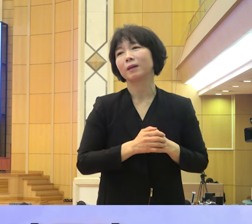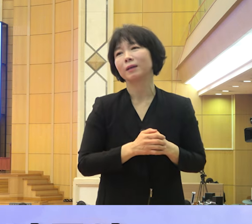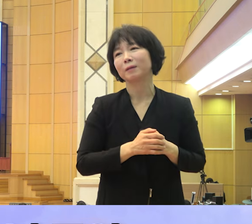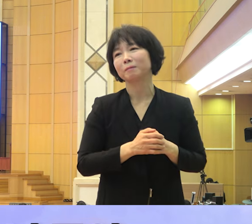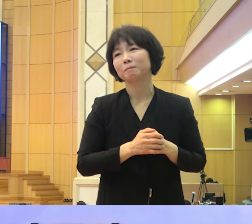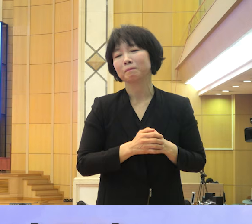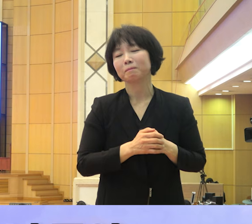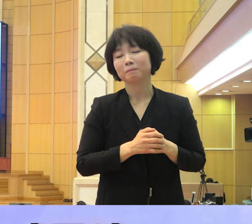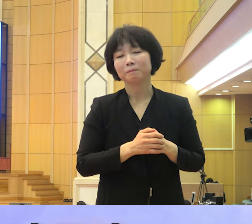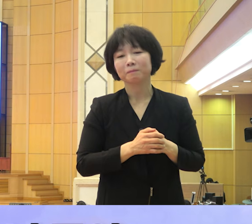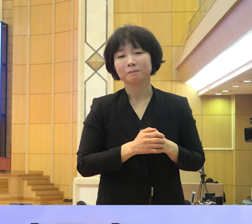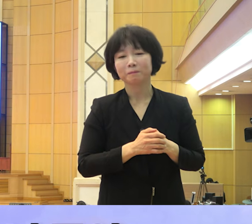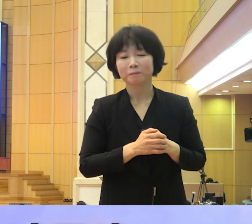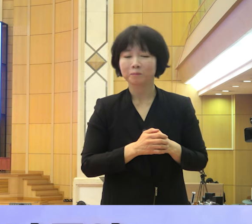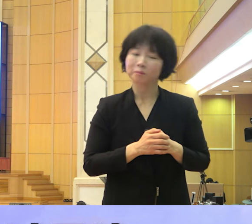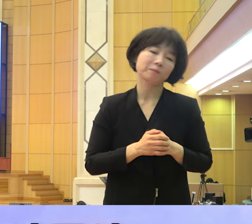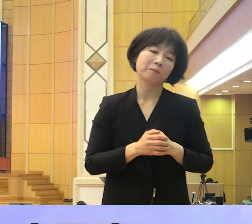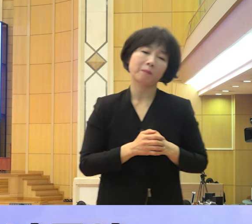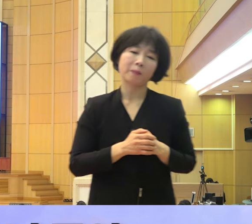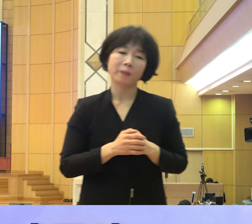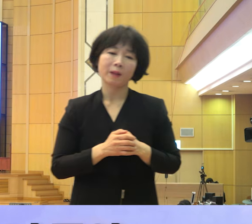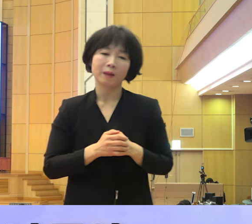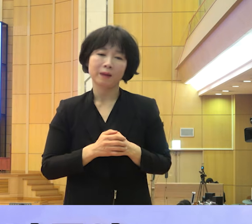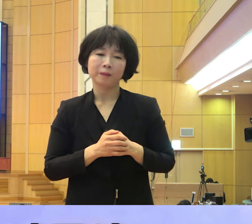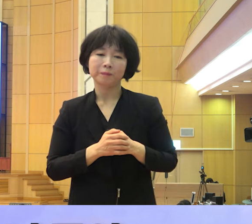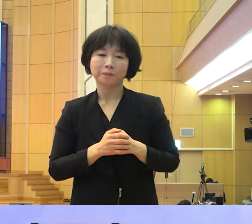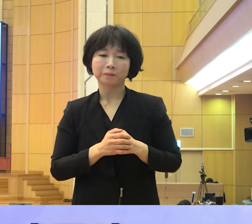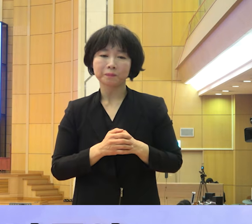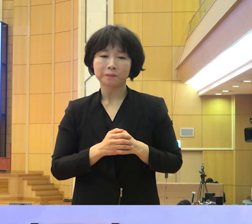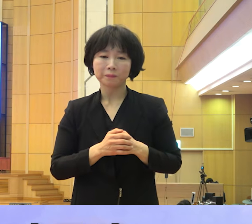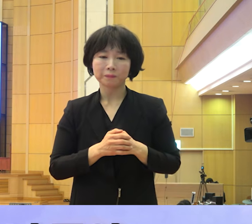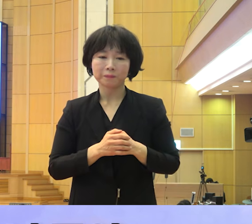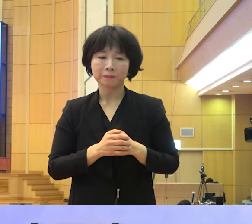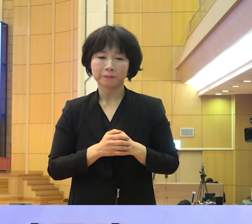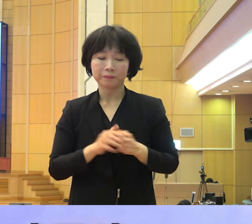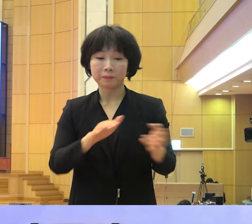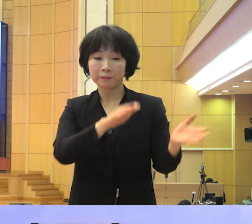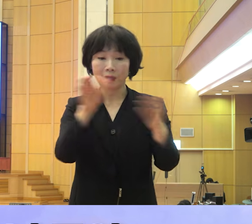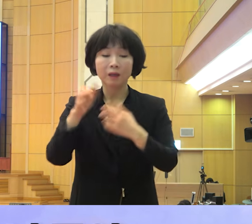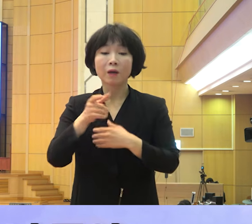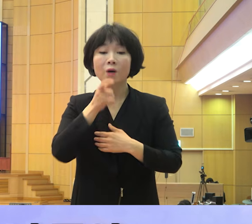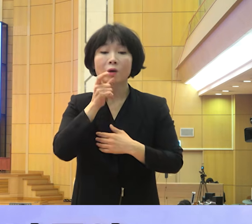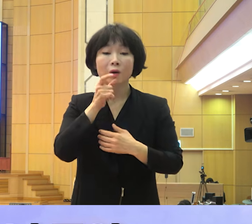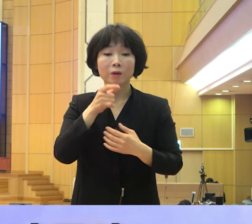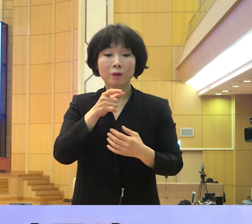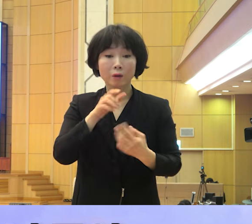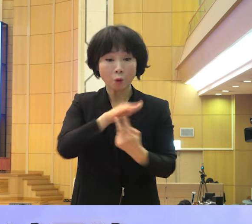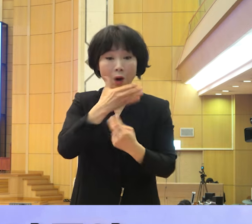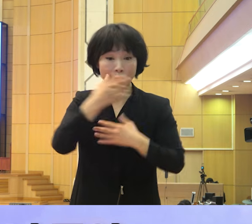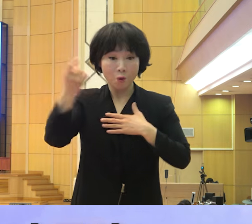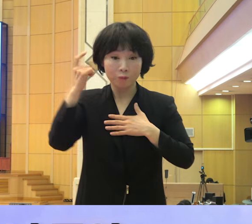하렵니다. 그래서 지금 세례를 주고 있는데 요한복음 1장 33절로 34절의 말씀을 보니까